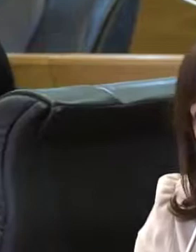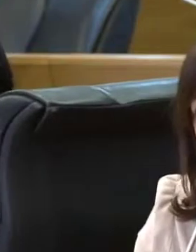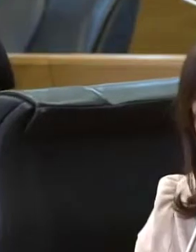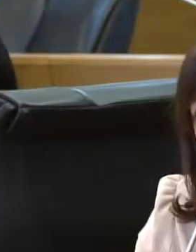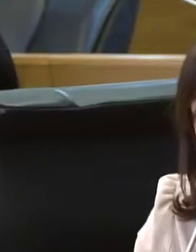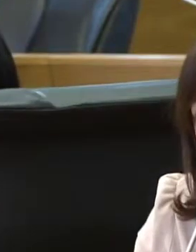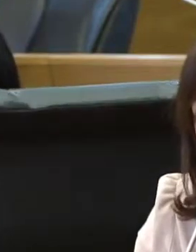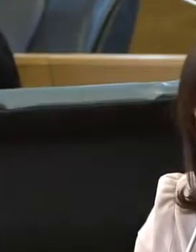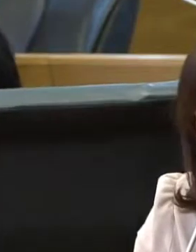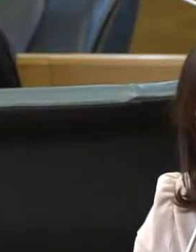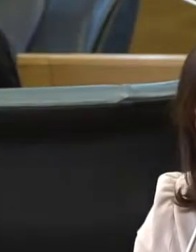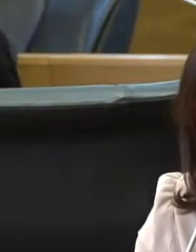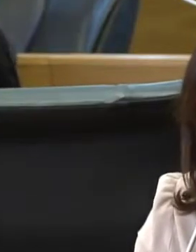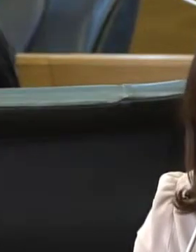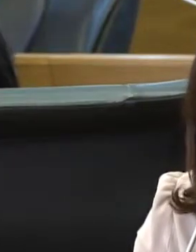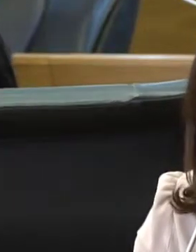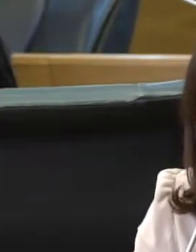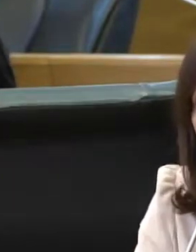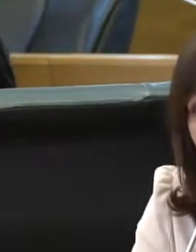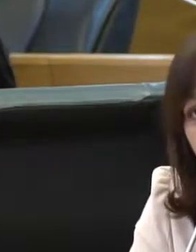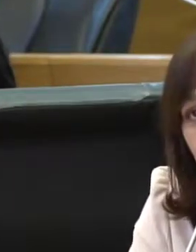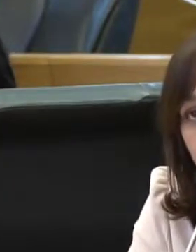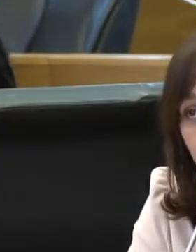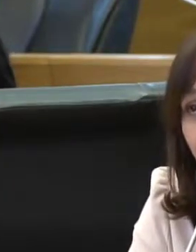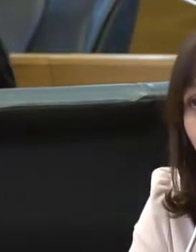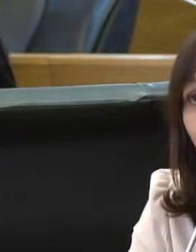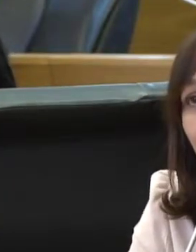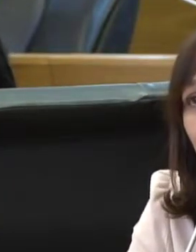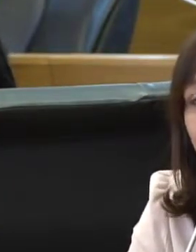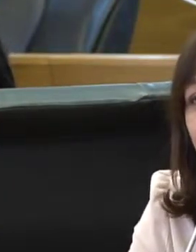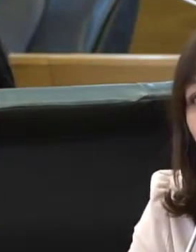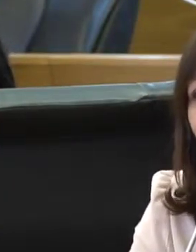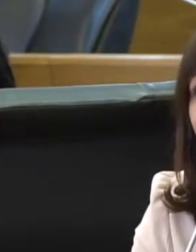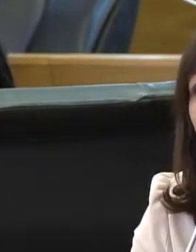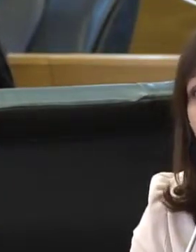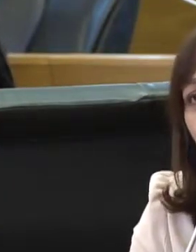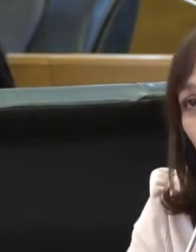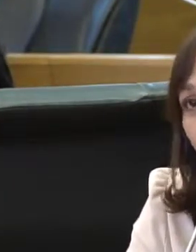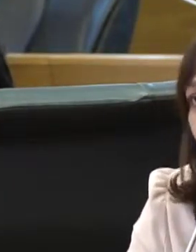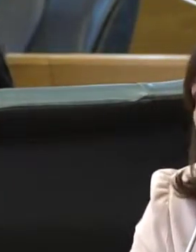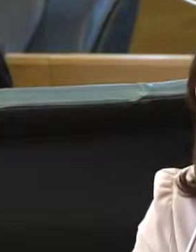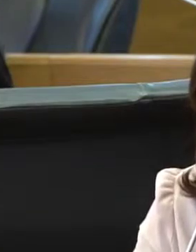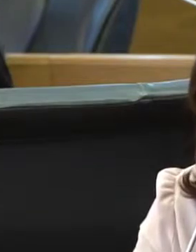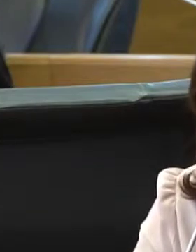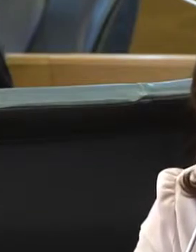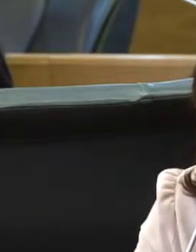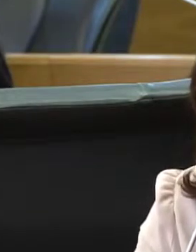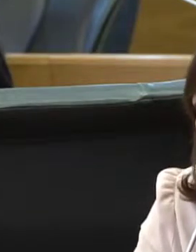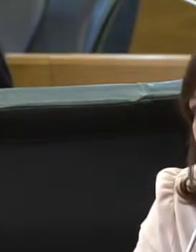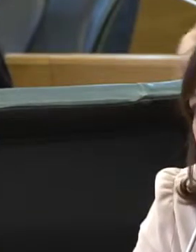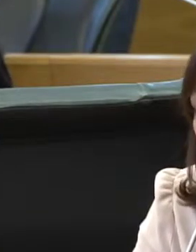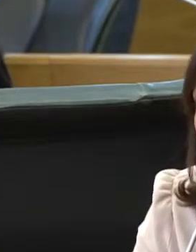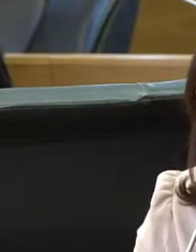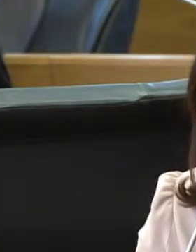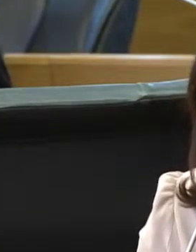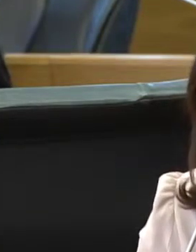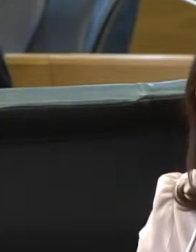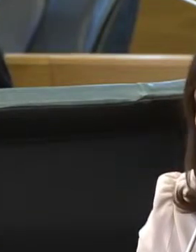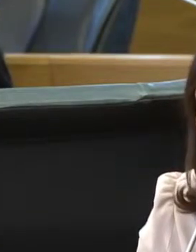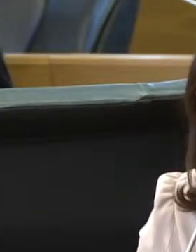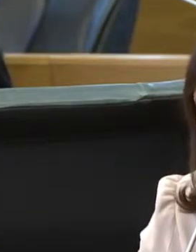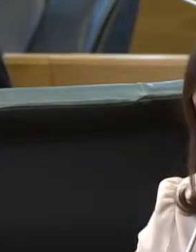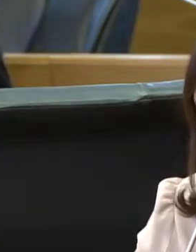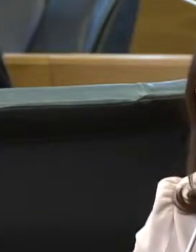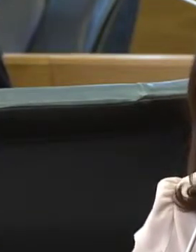sombra de dúvidas, realmente esse problema. Eu quero lhe parabenizar, eu acho que a Assembleia não pode ficar de fora desse debate. Eu vejo